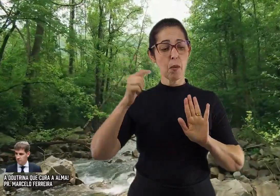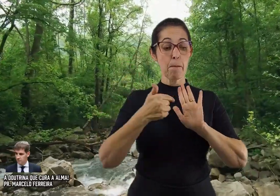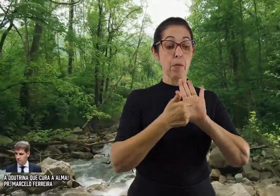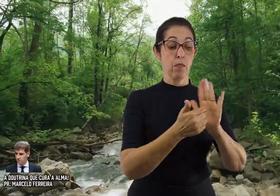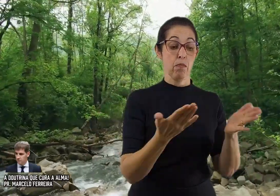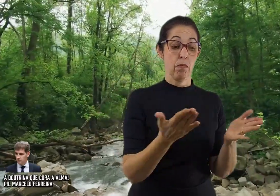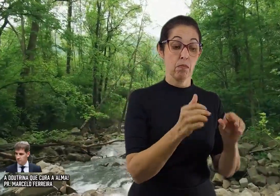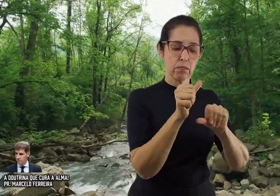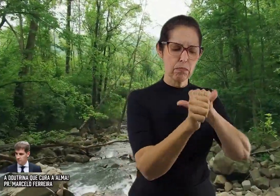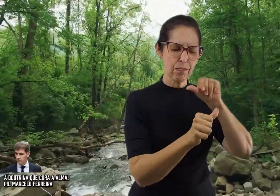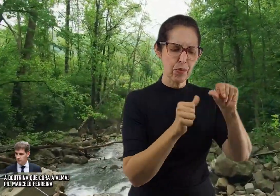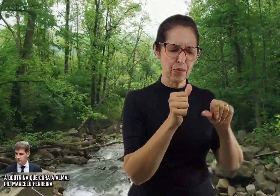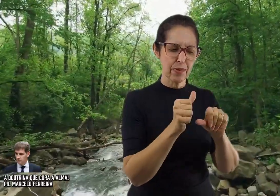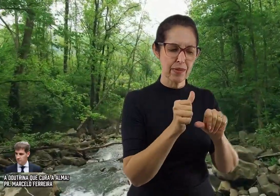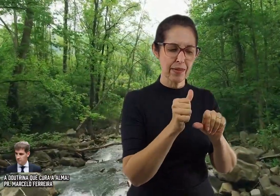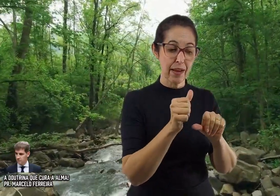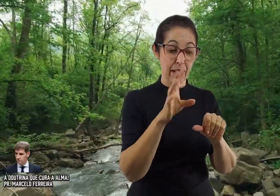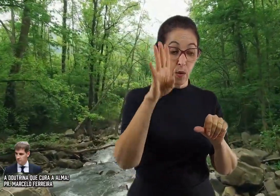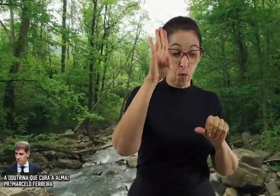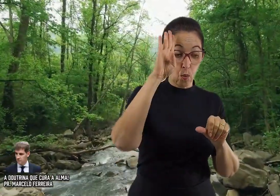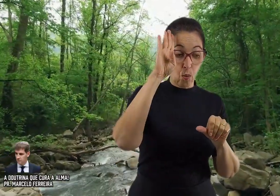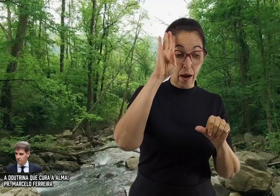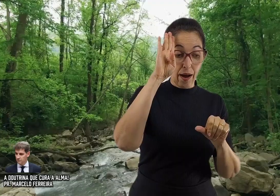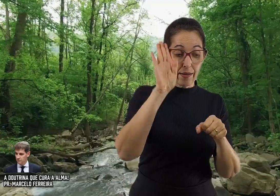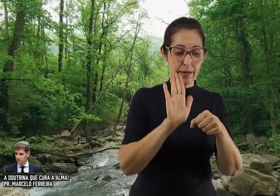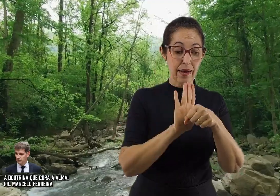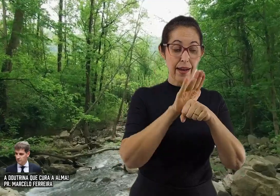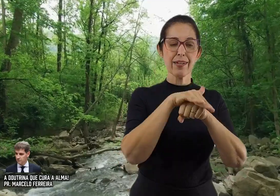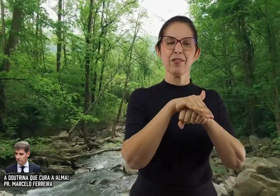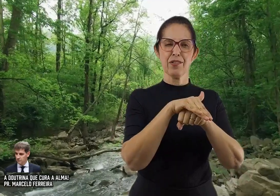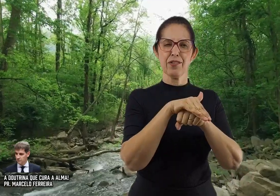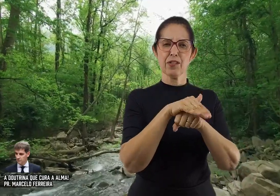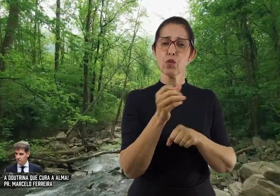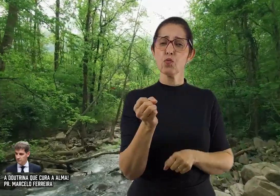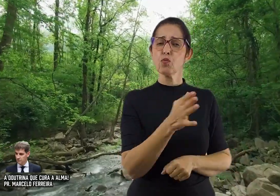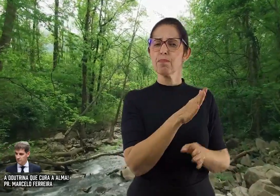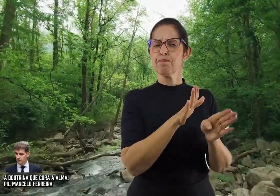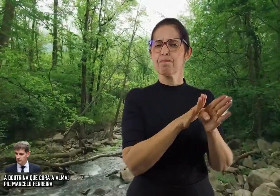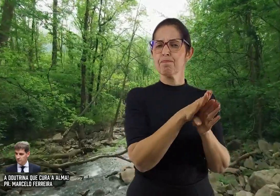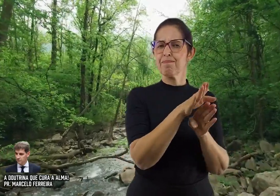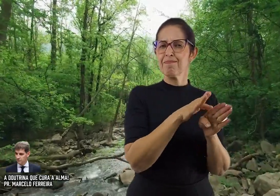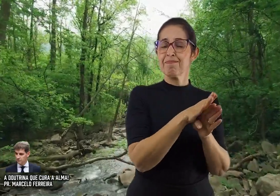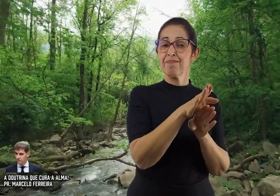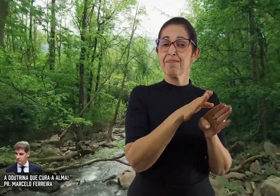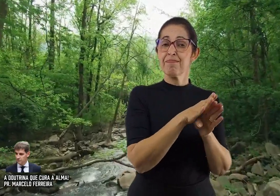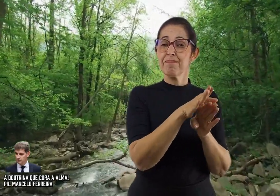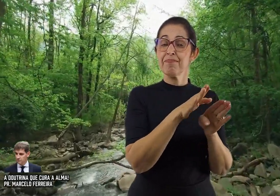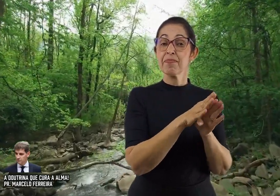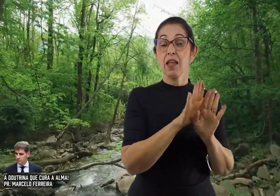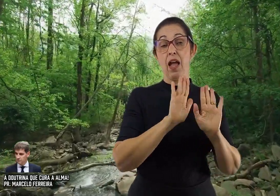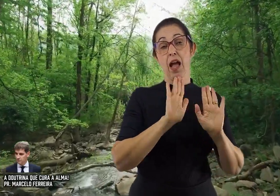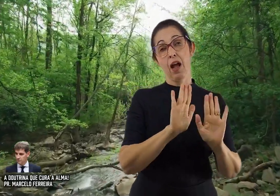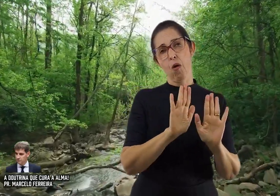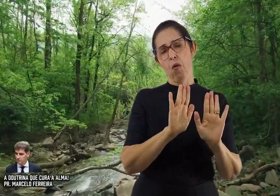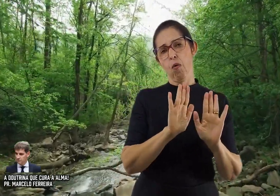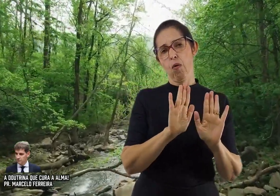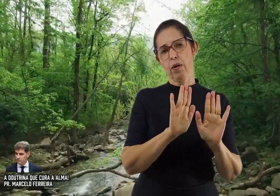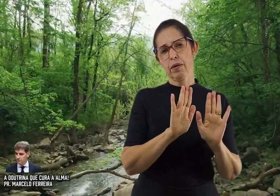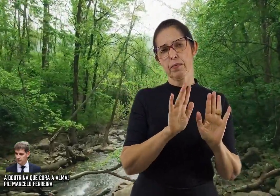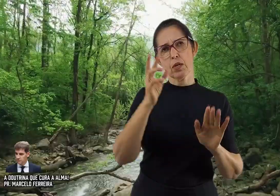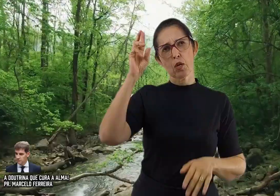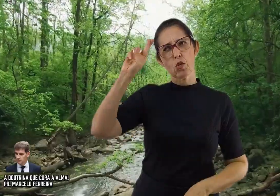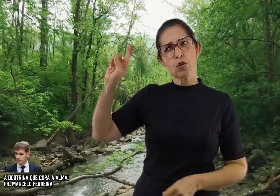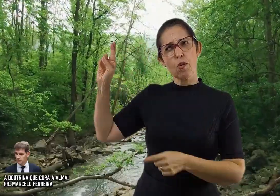quarta-feira à noite. Então o Senhor deu uma nova orientação. Agora, não pode, olha, o Senhor deu uma